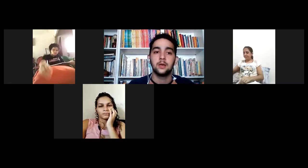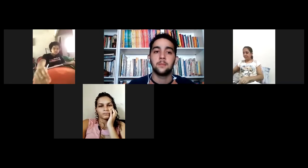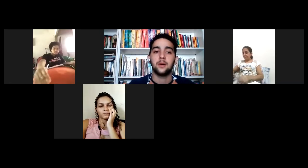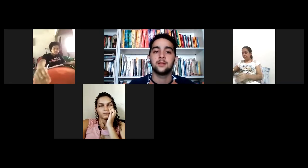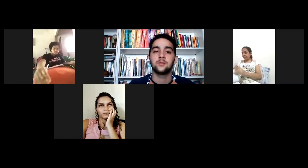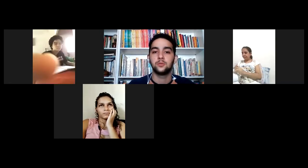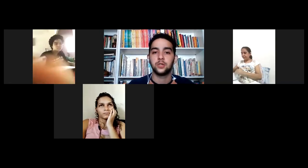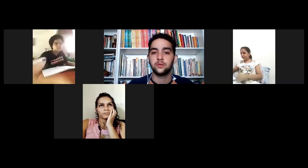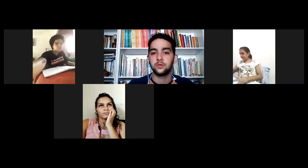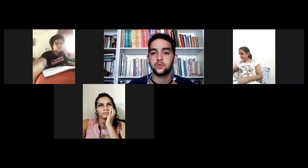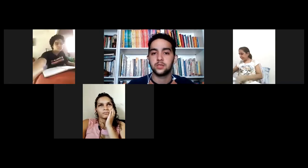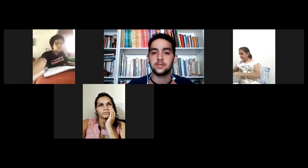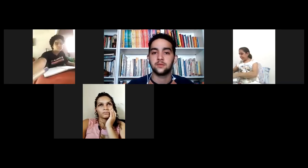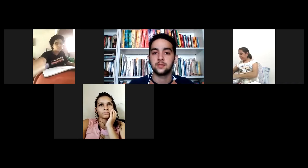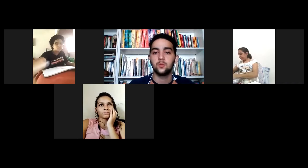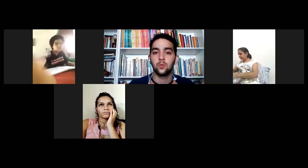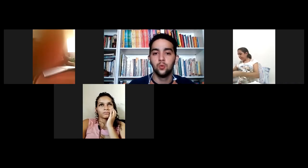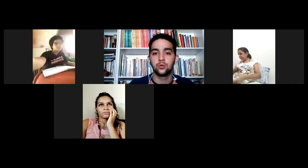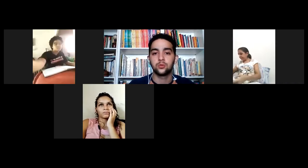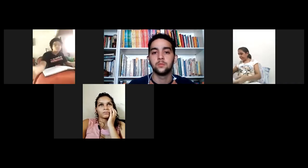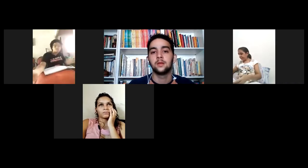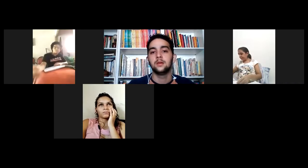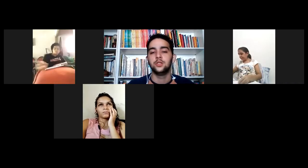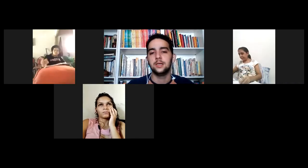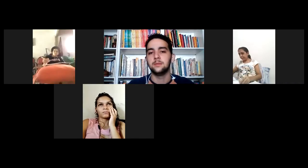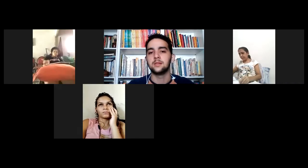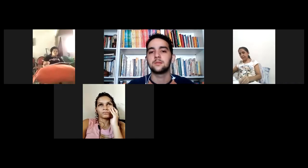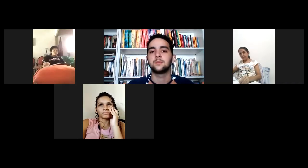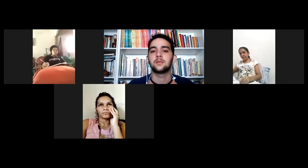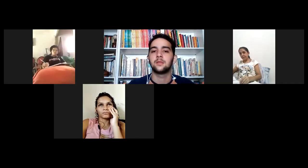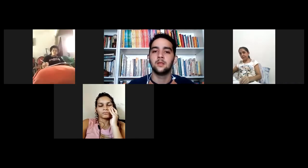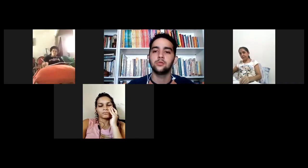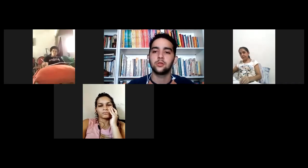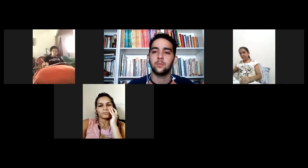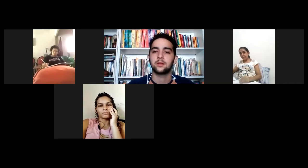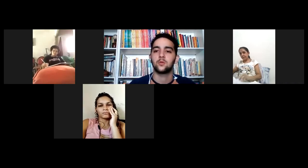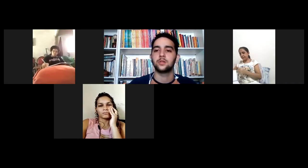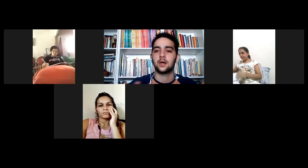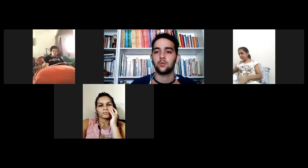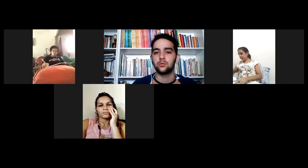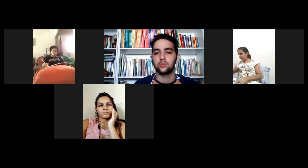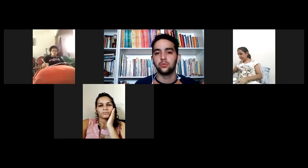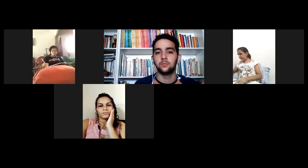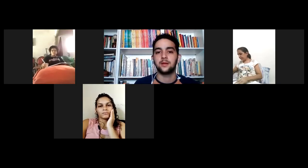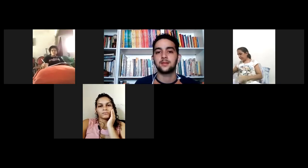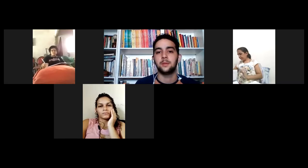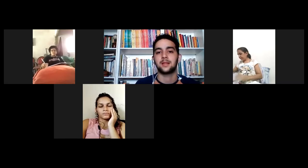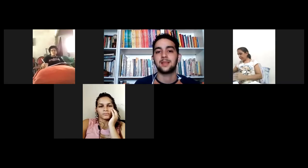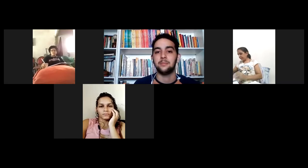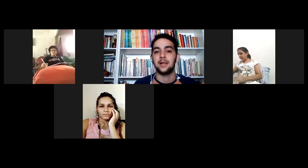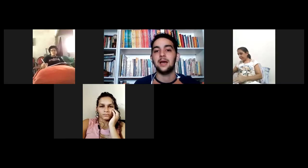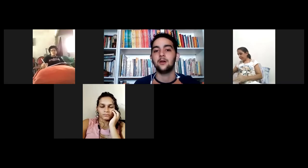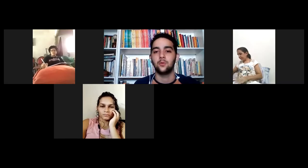conversação, mas se o objetivo de vocês é fazer um curso de Libras, não só para se comunicar com o surdo, mas também